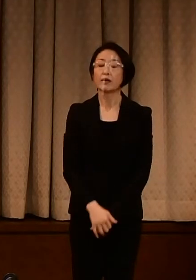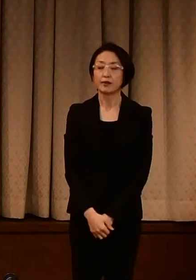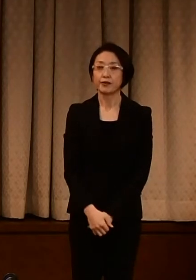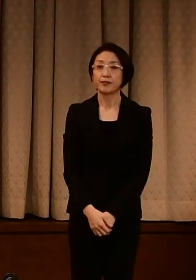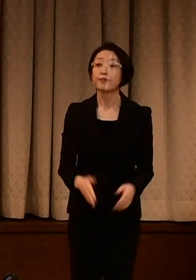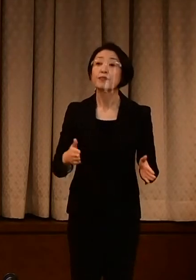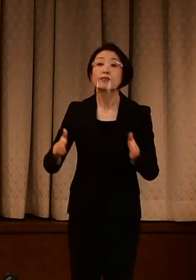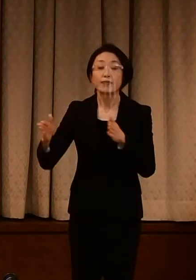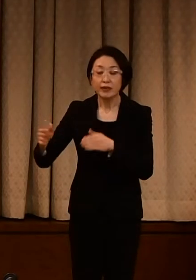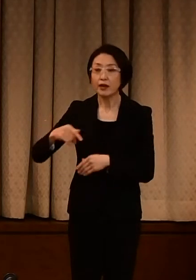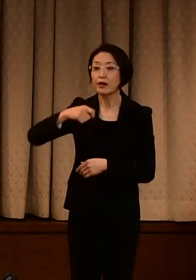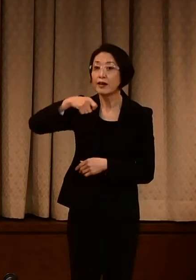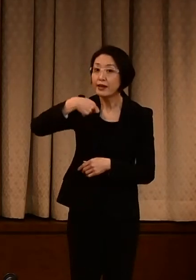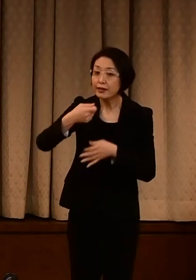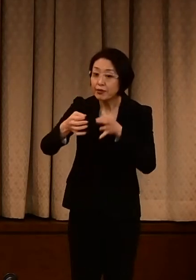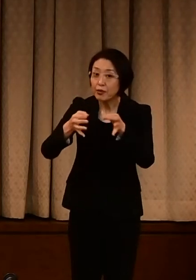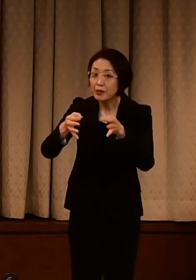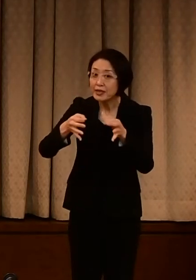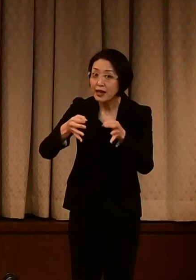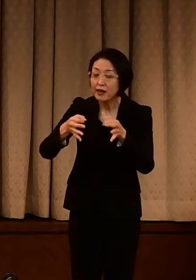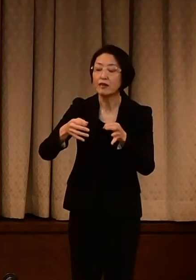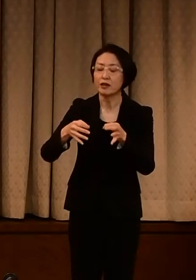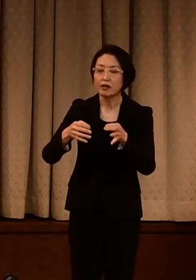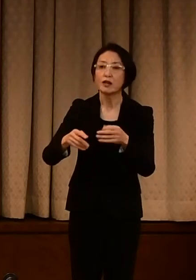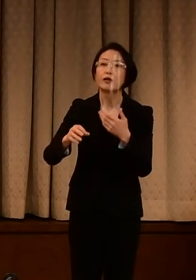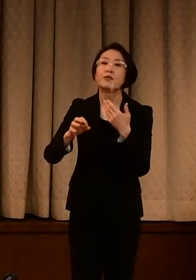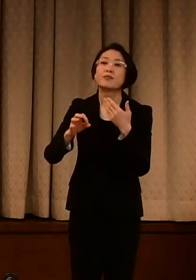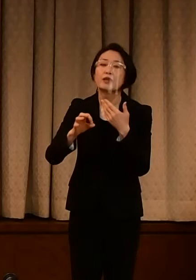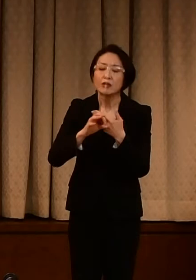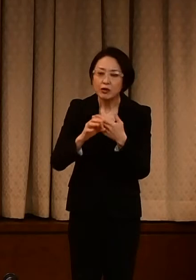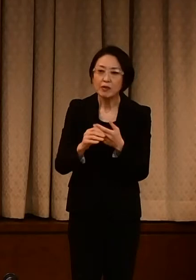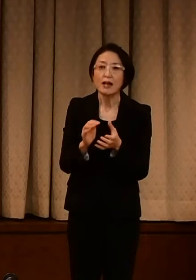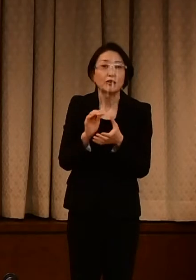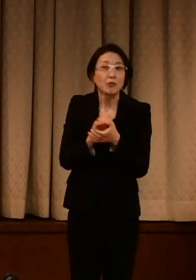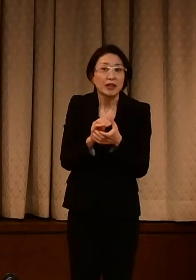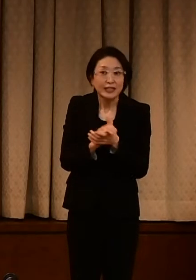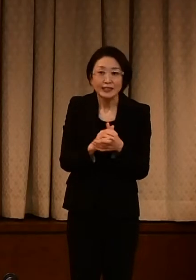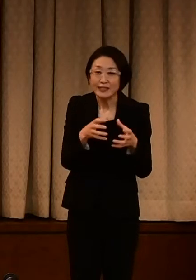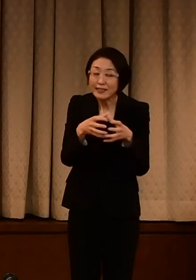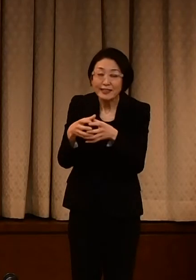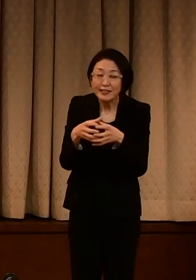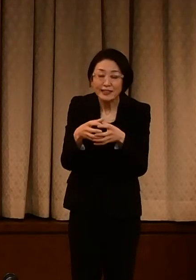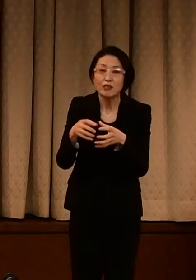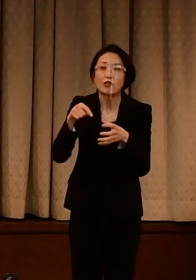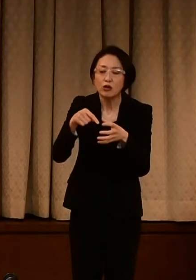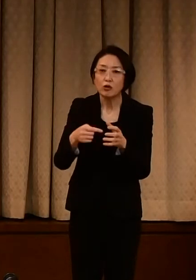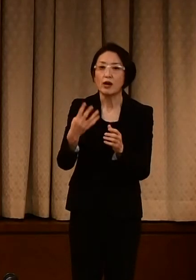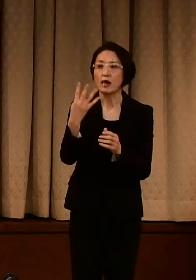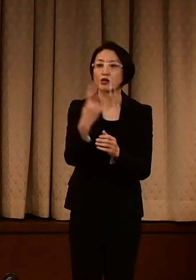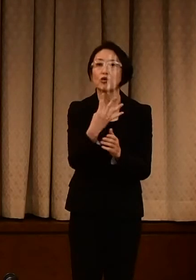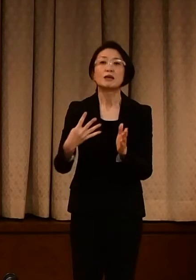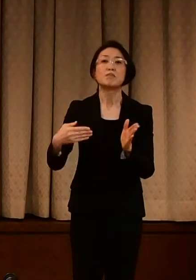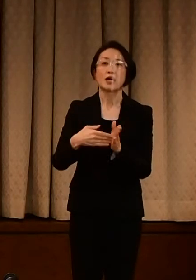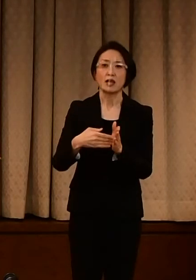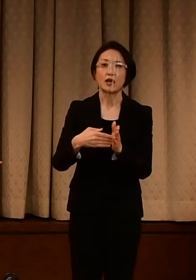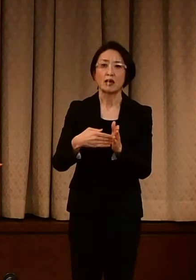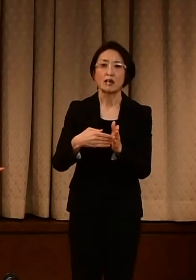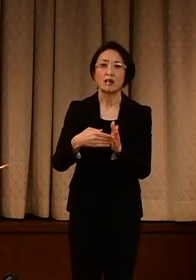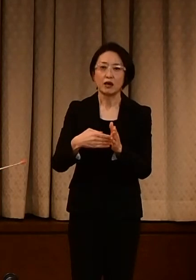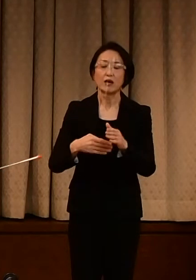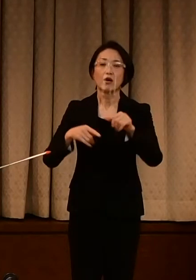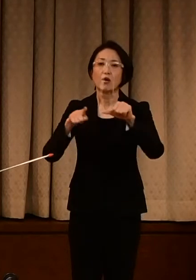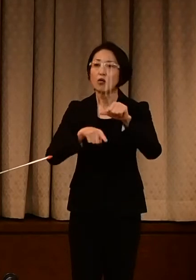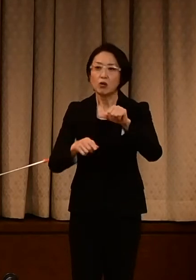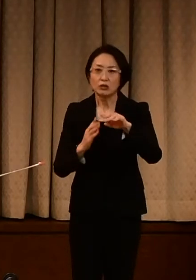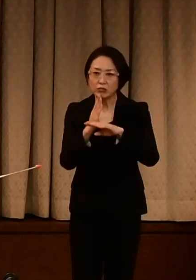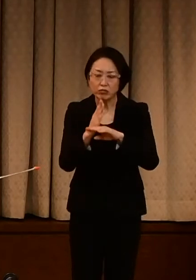店への利用であります。同一グループの同じテーブルでの5人以上の会食は控えてください。分かりやすく